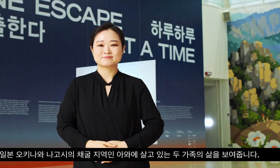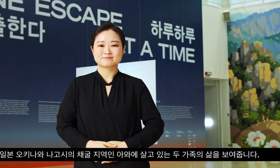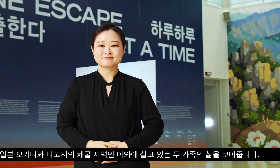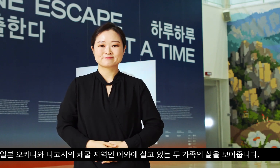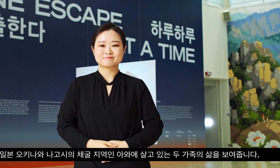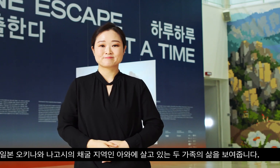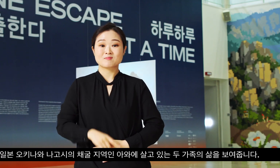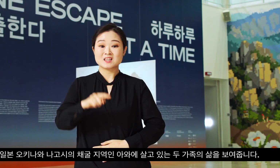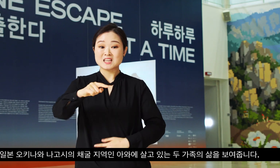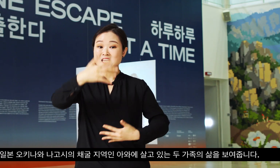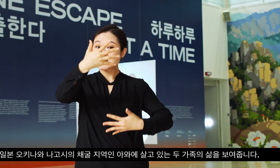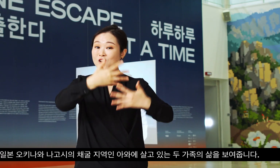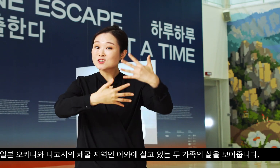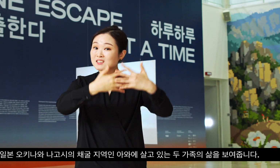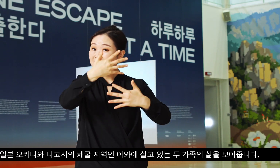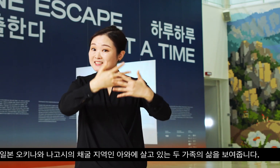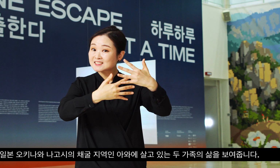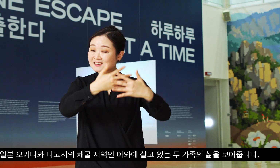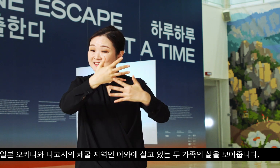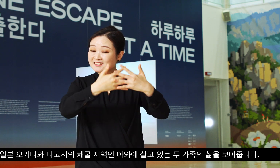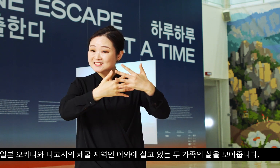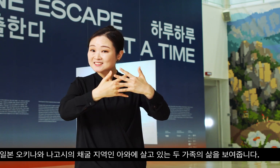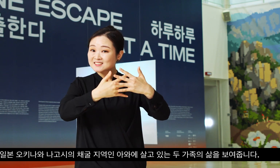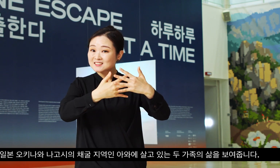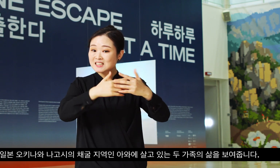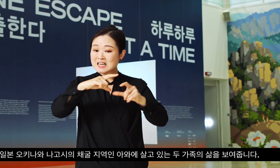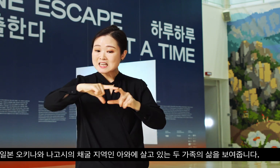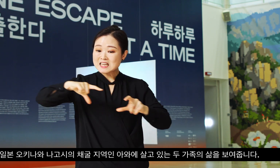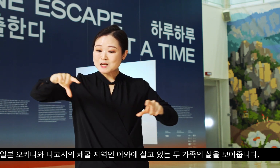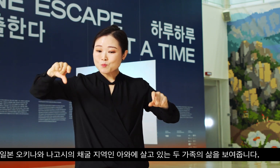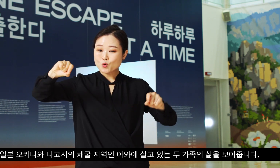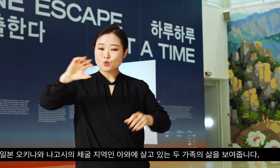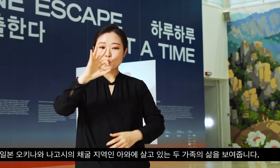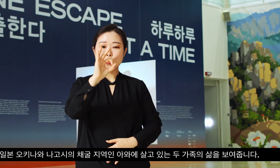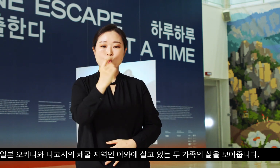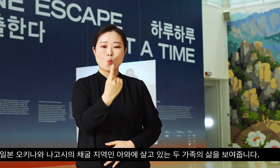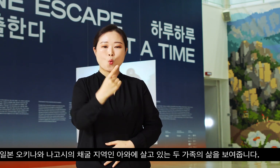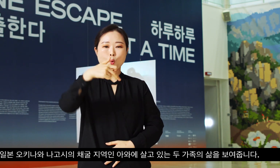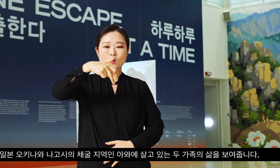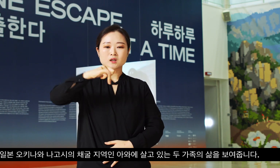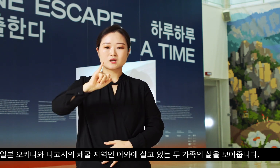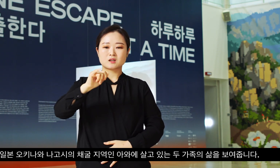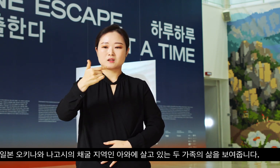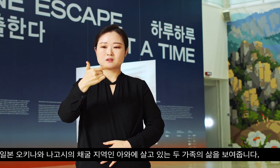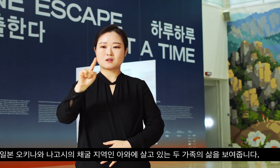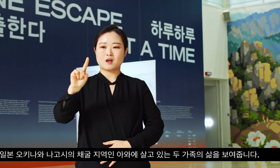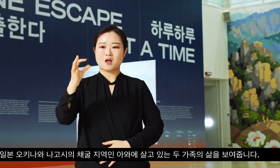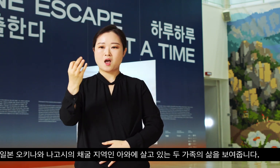이 영상 작품은 일본 오키나와 나고시의 채굴 지역인